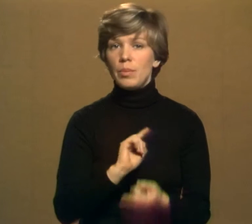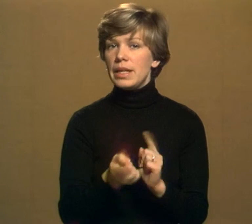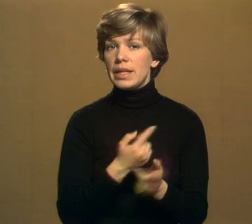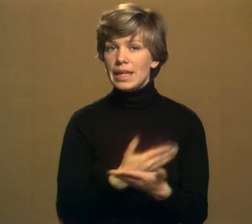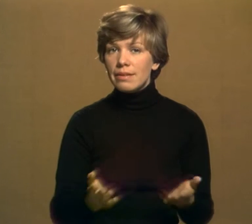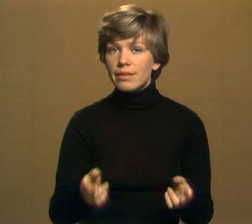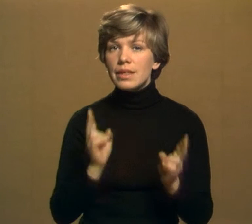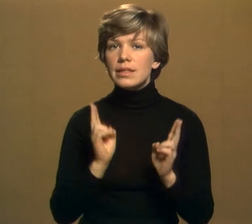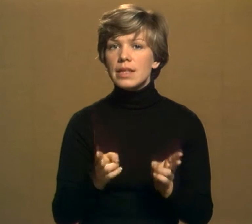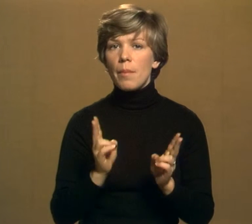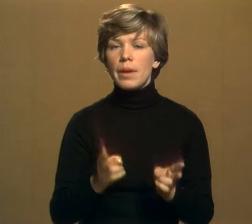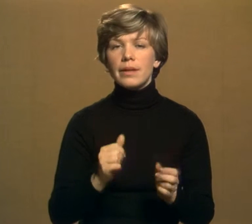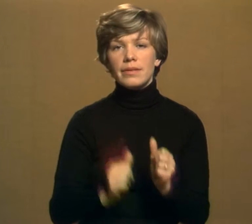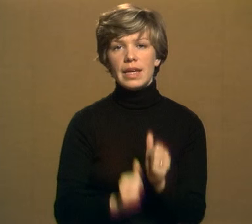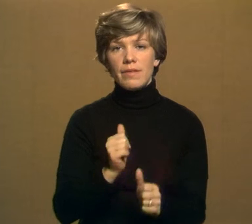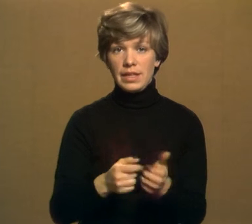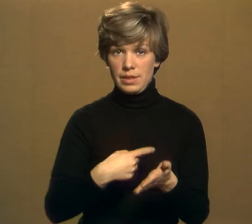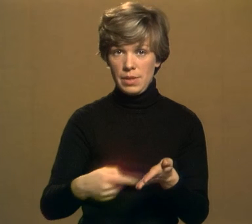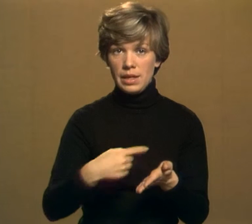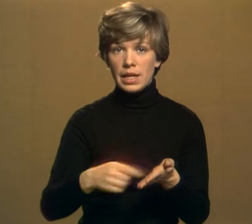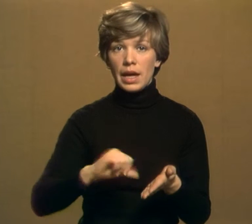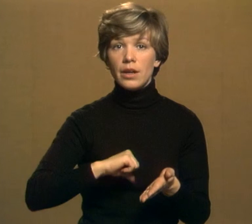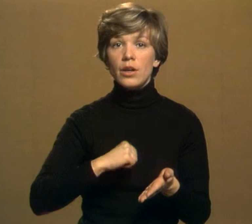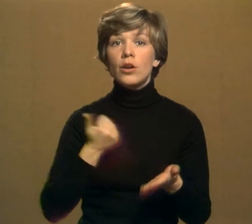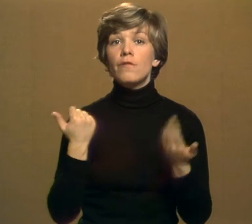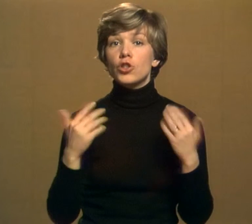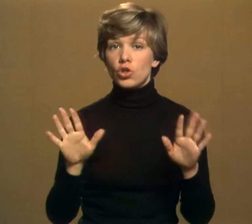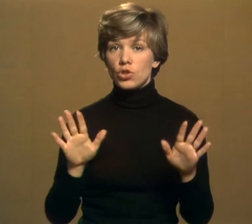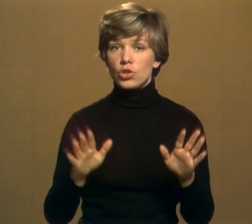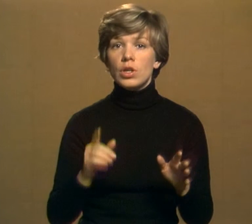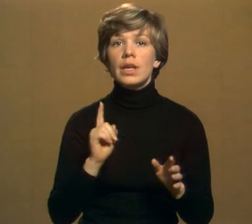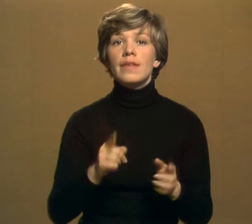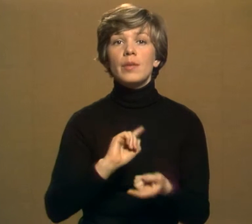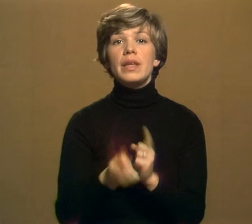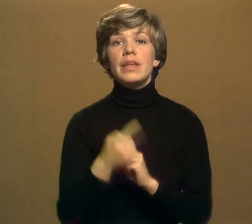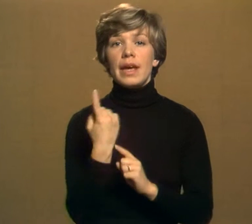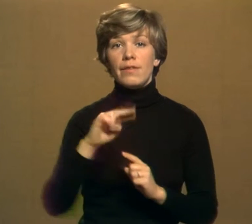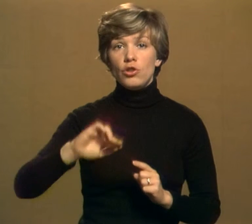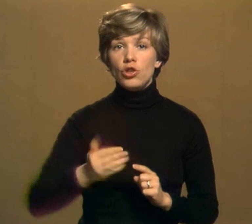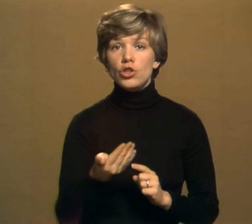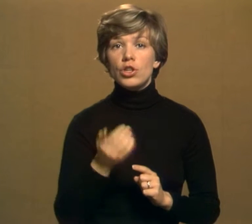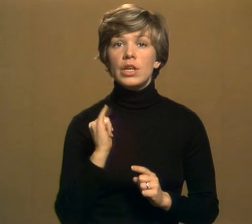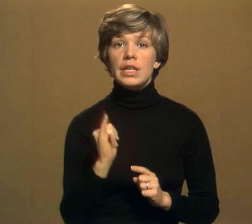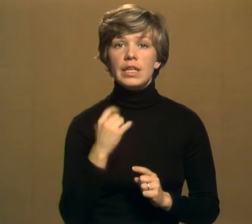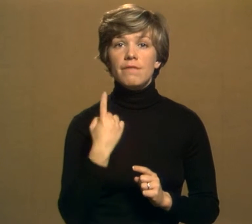blir inte samma tävlingsmeningar förstås. Det blir en ny i